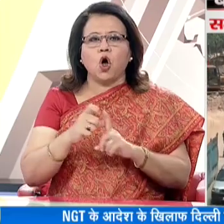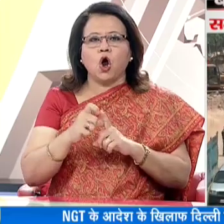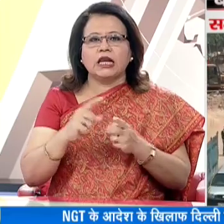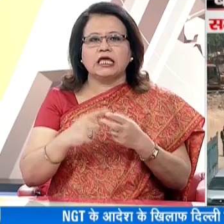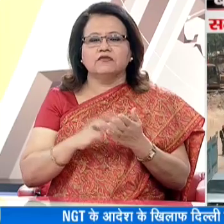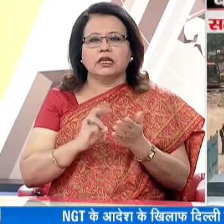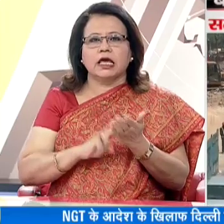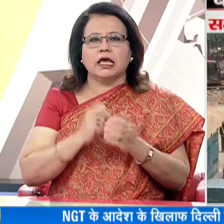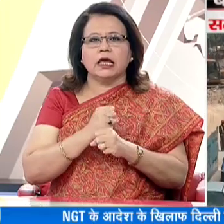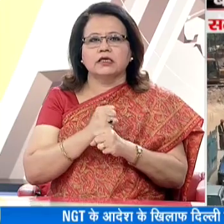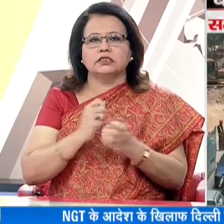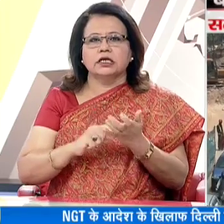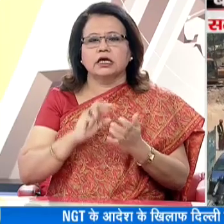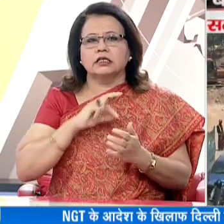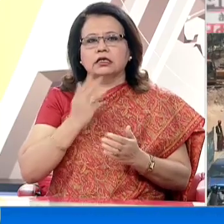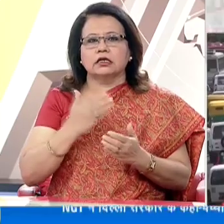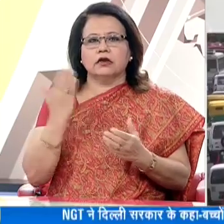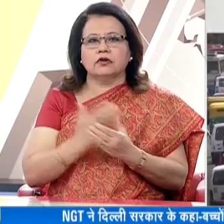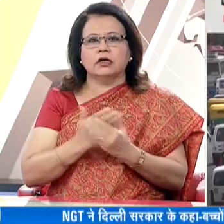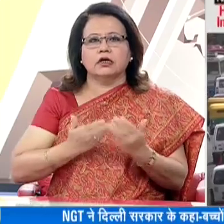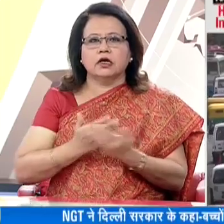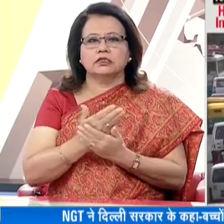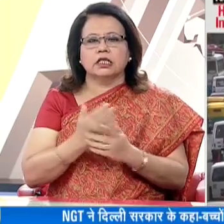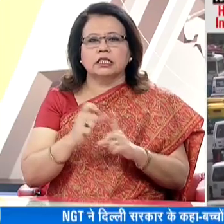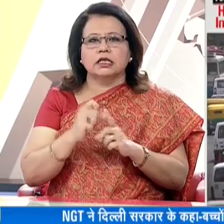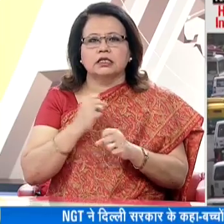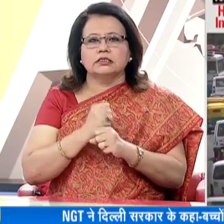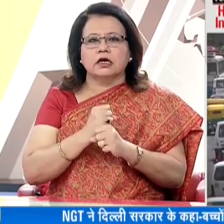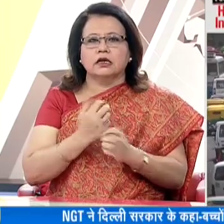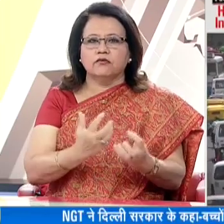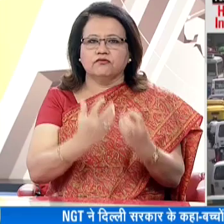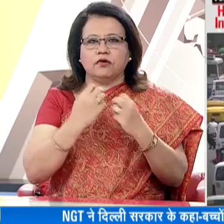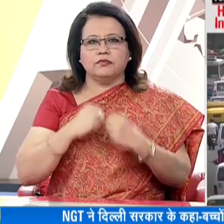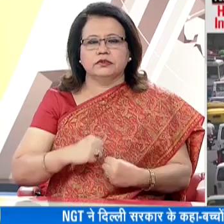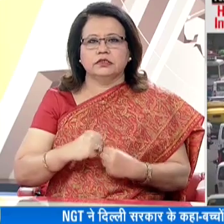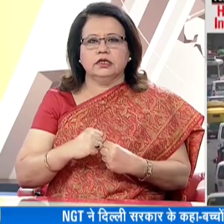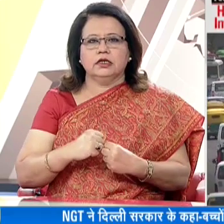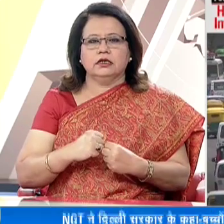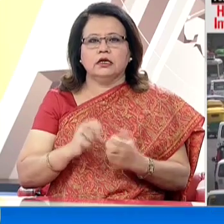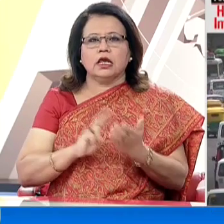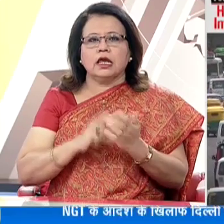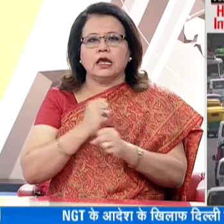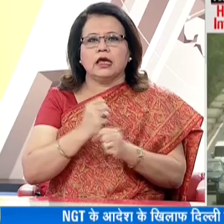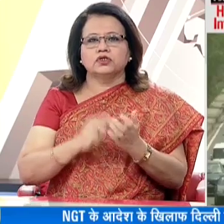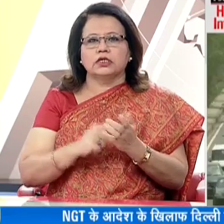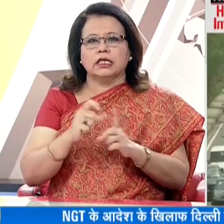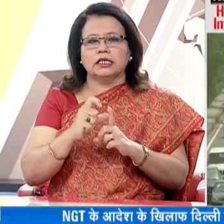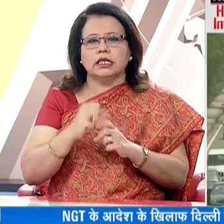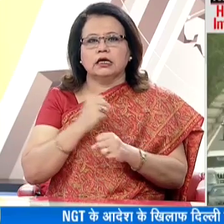ऑड इवन पर एनजीटी के आदेश के खिलाफ दाखिल याचिका दिल्ली सरकार ने वापस ले ली है। एनजीटी ने दिल्ली सरकार को